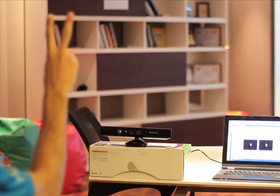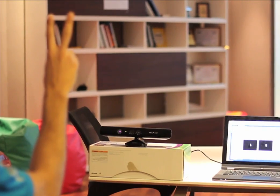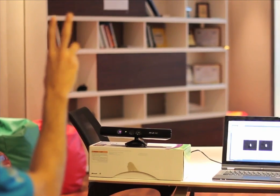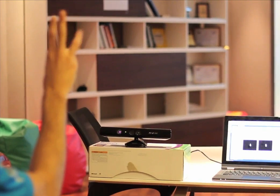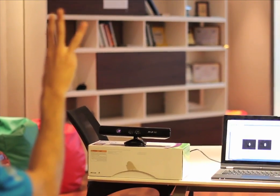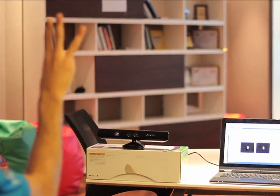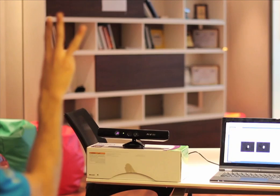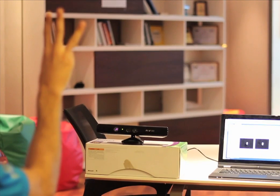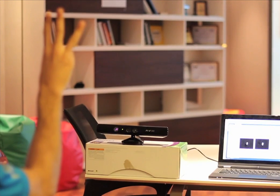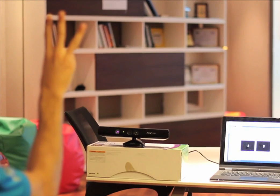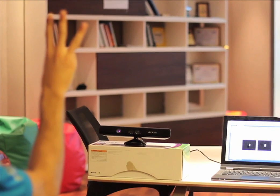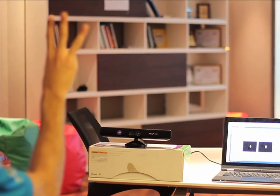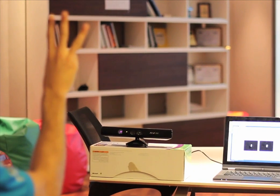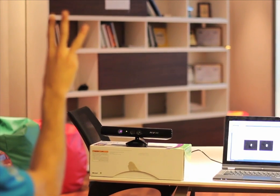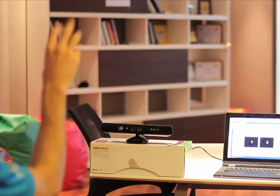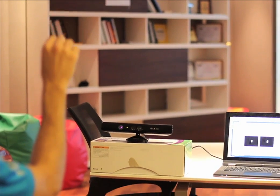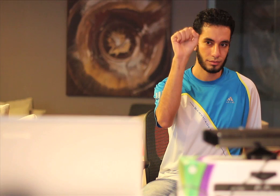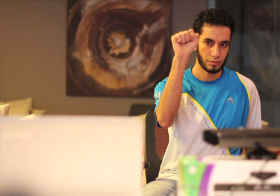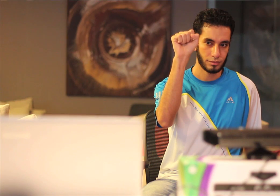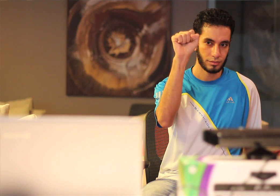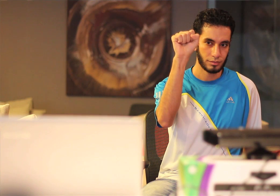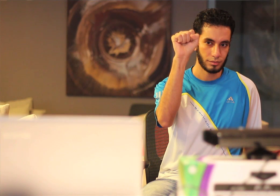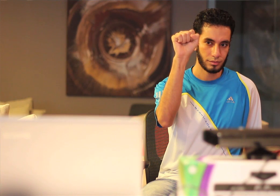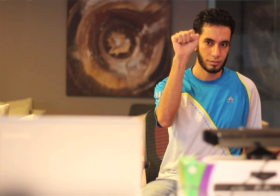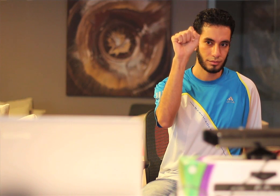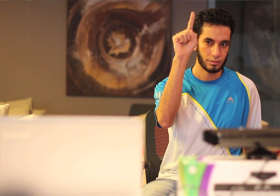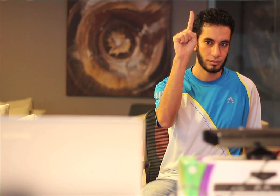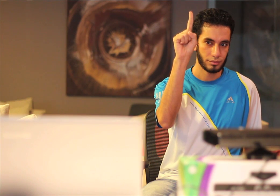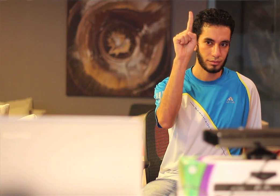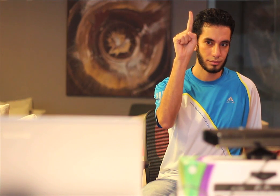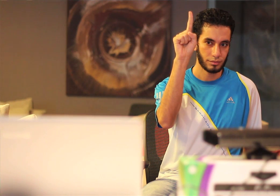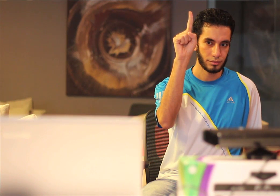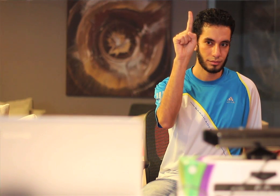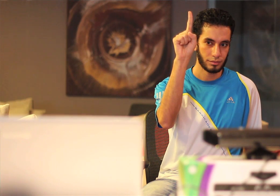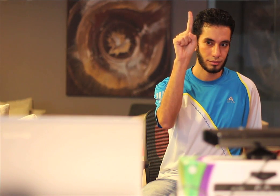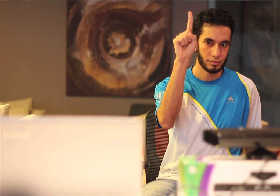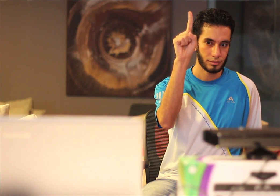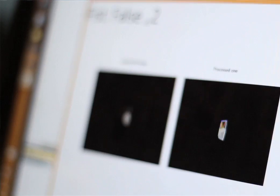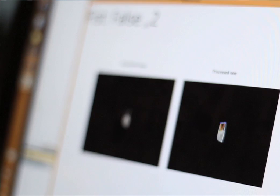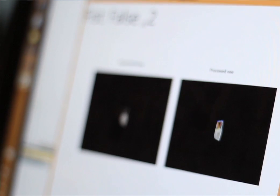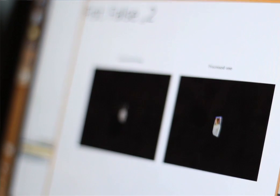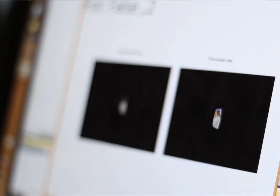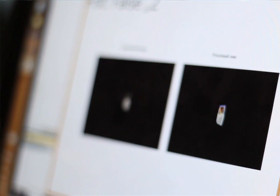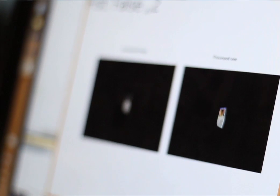سنين ثلاثة مجرد ان انت بتعمله play او تبدأه